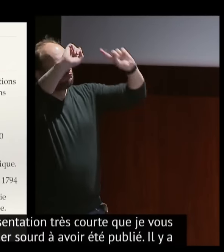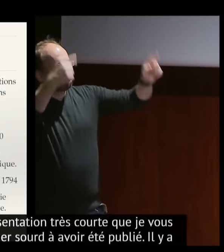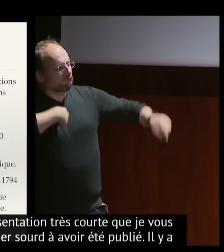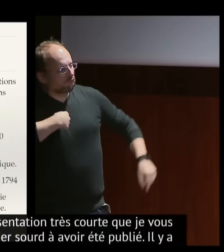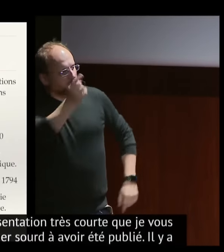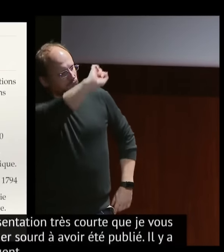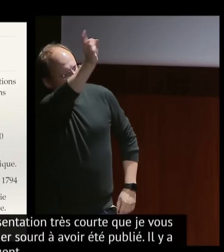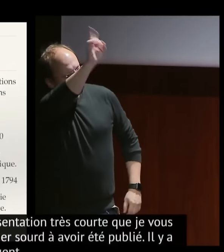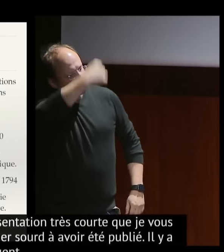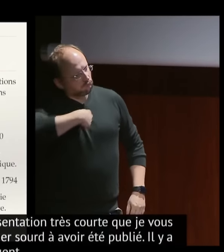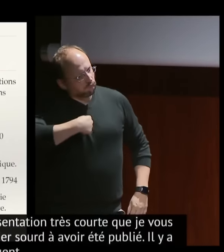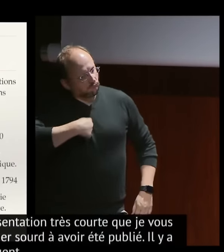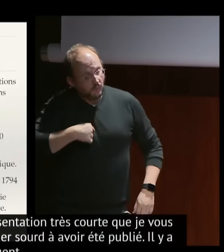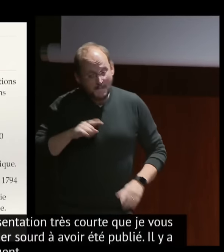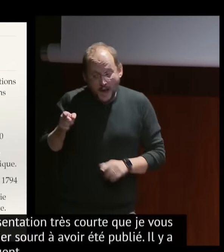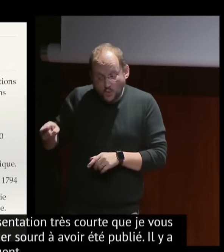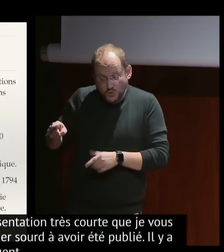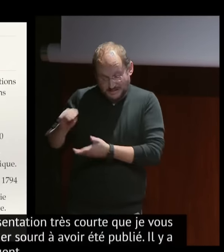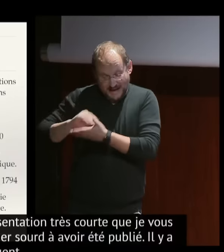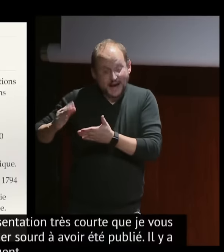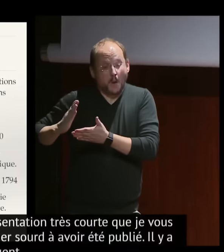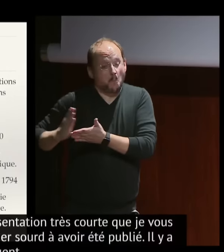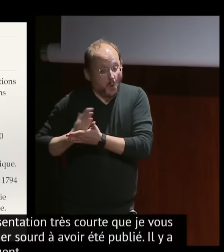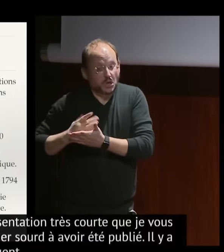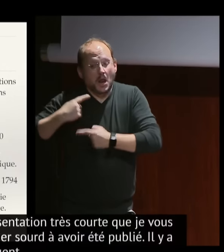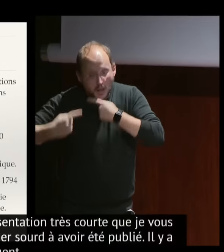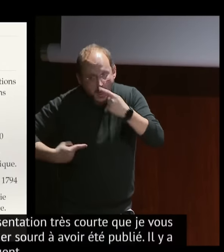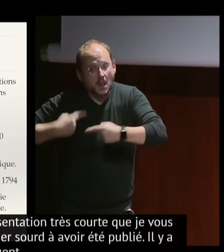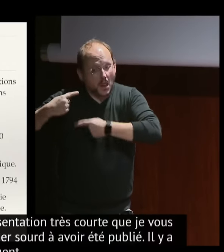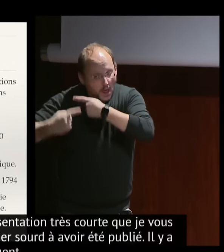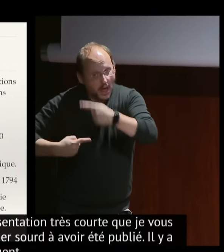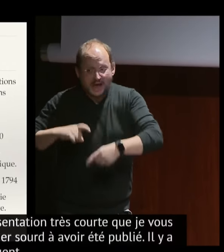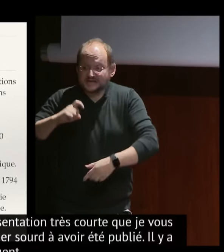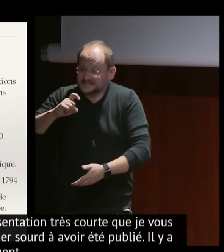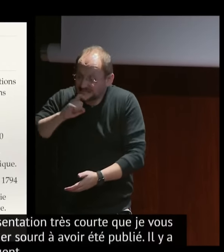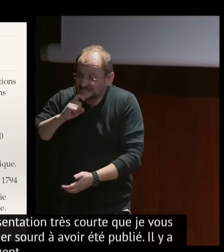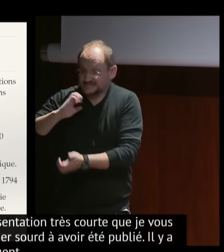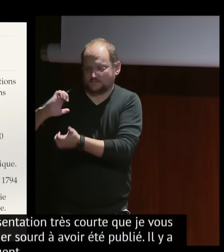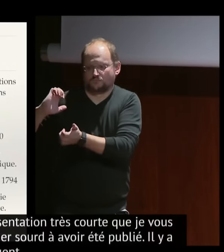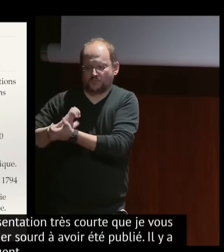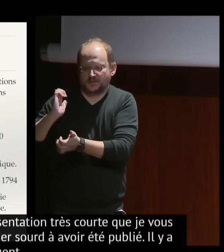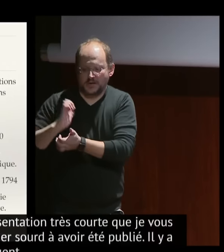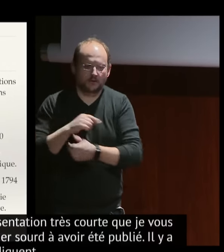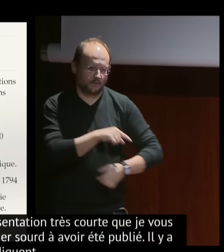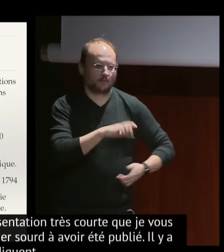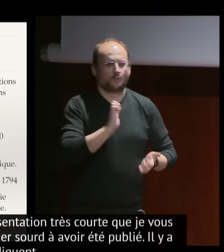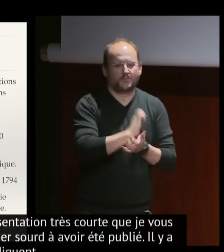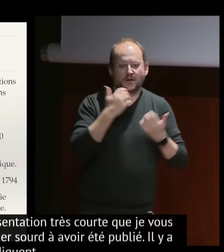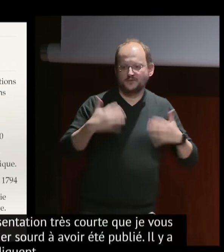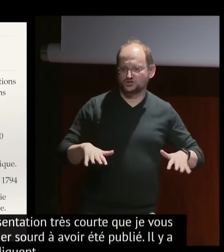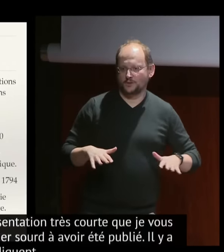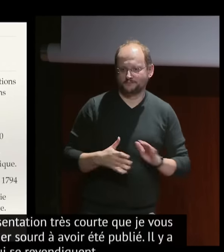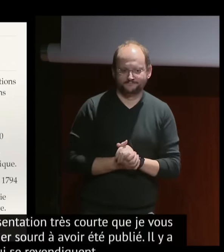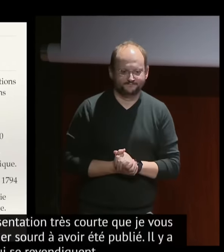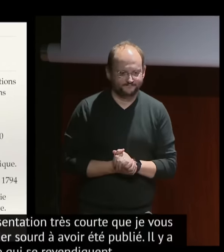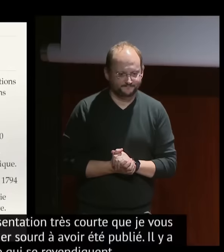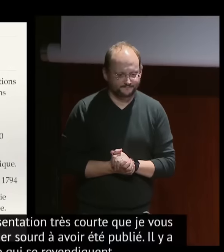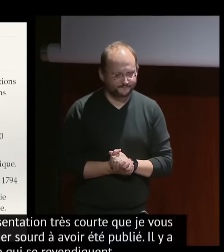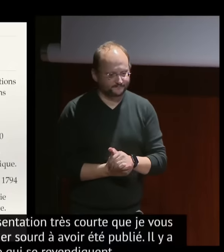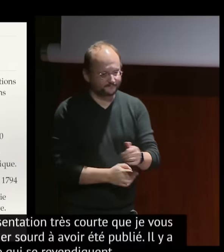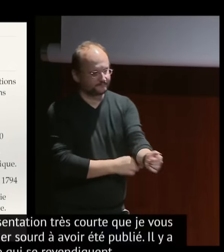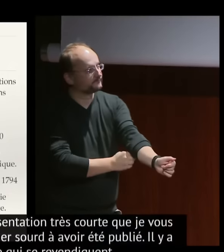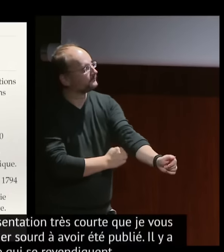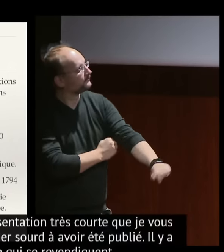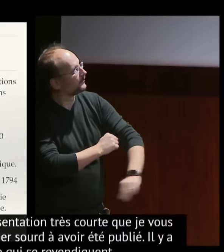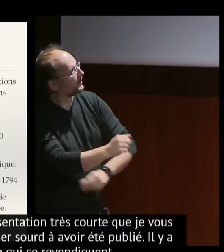sourd auteur, mais il avait un projet d'édition de livres,